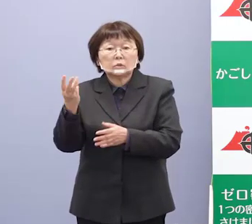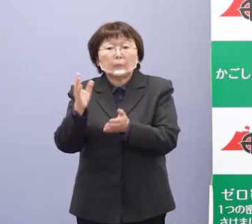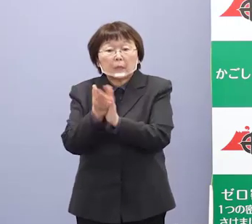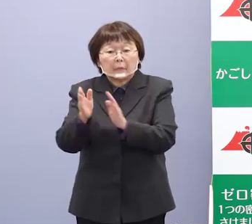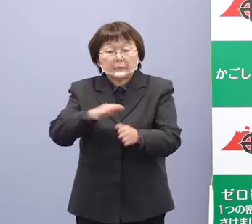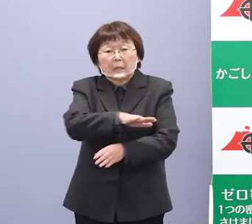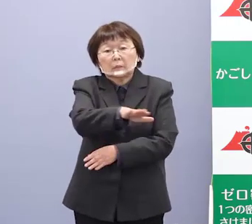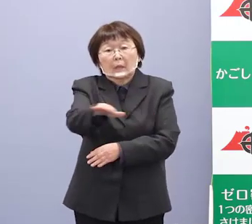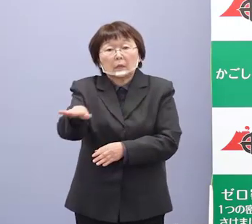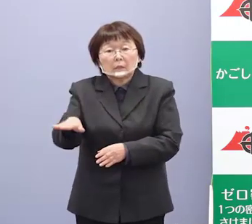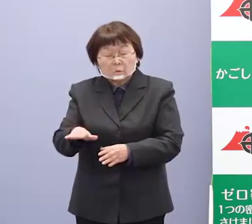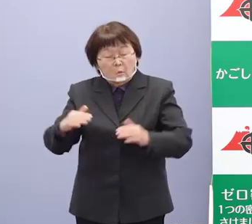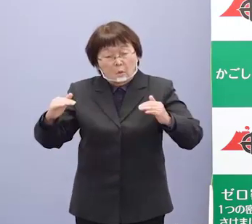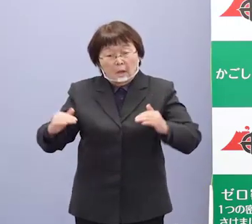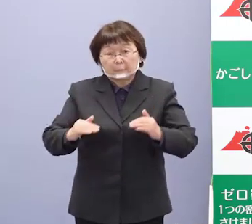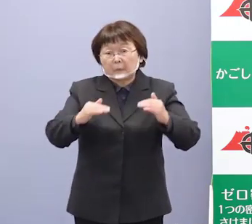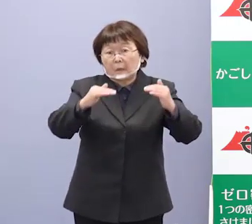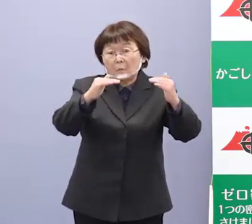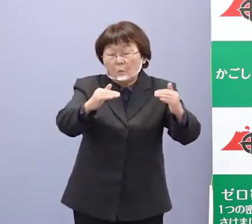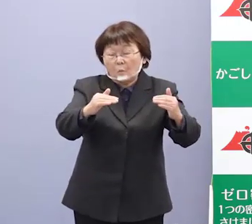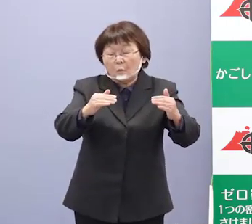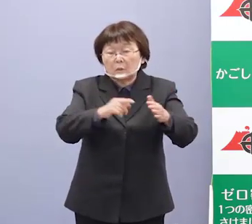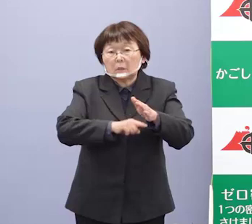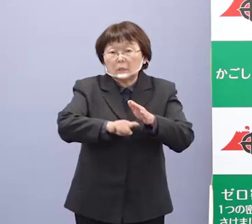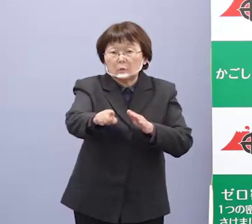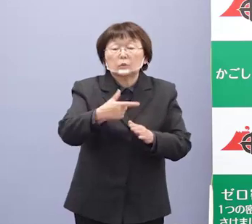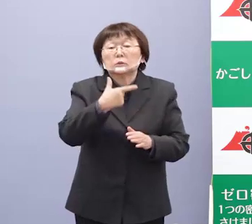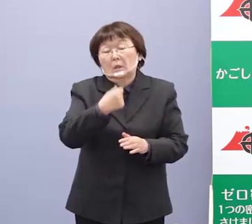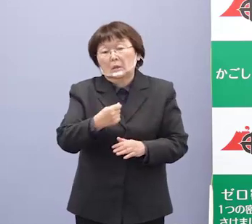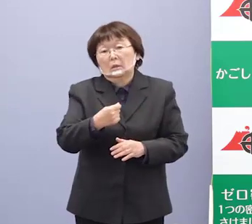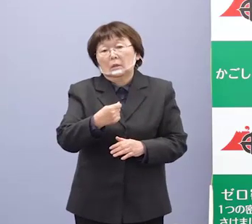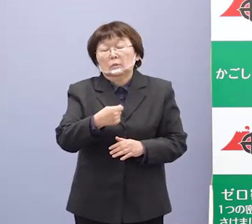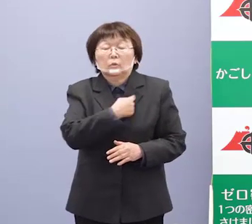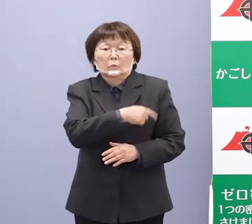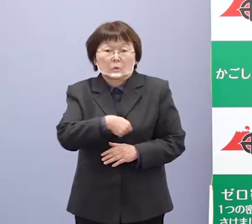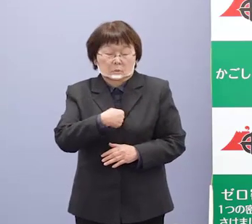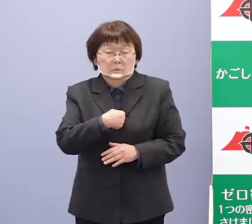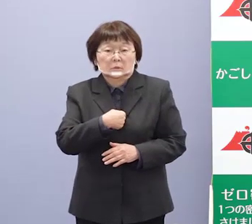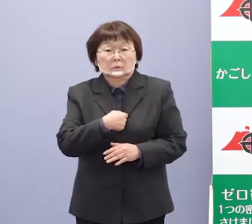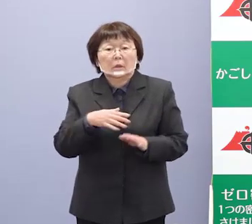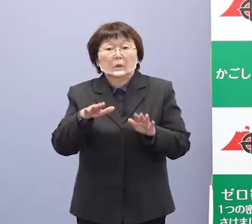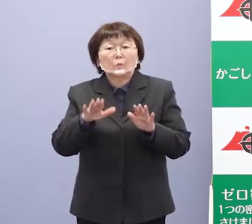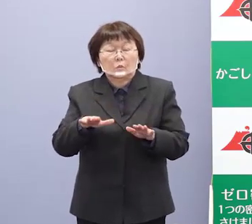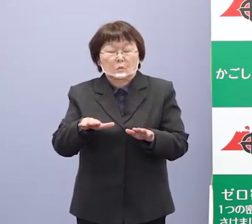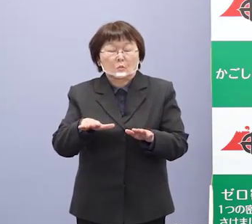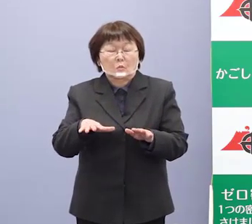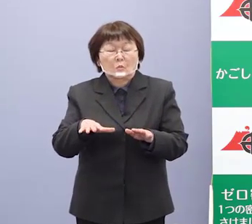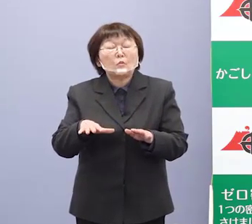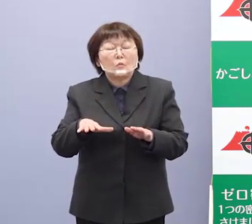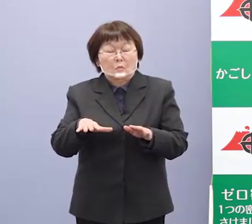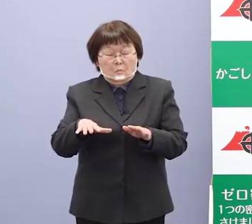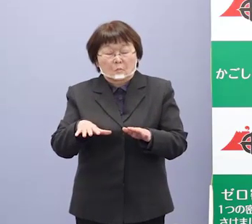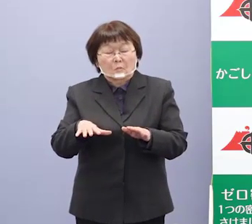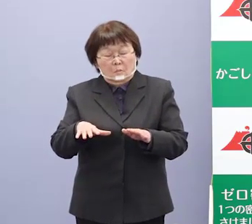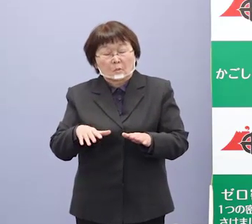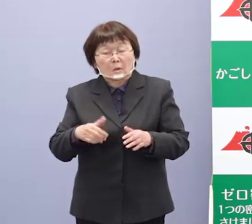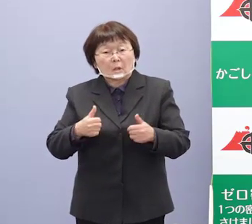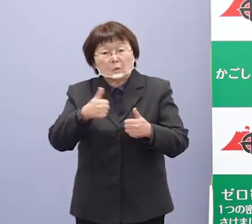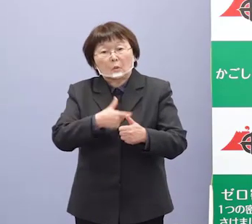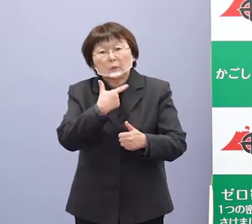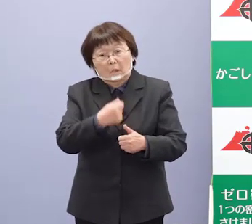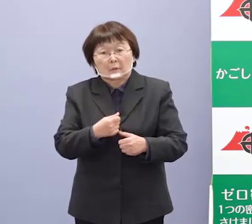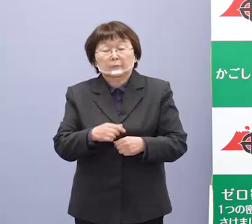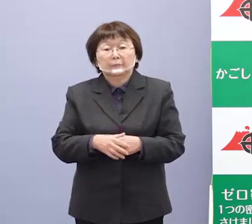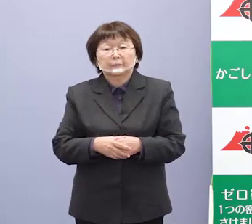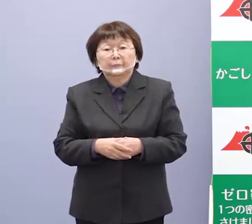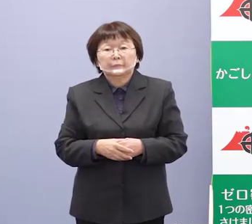全体の発展をリードしていきたい、まあ、そういった思いで、この市長会に臨みたいというふうに考え